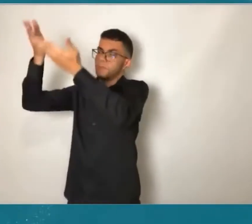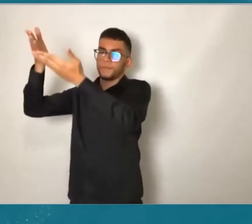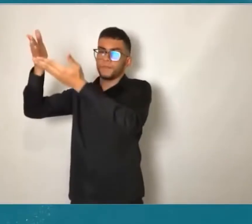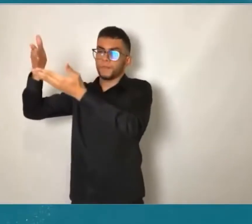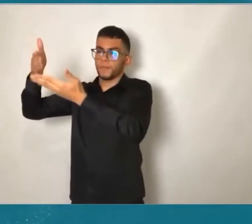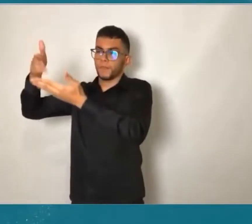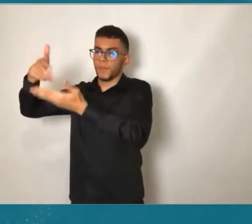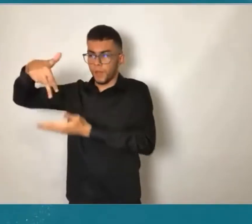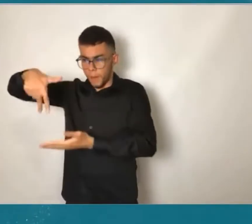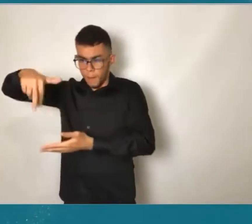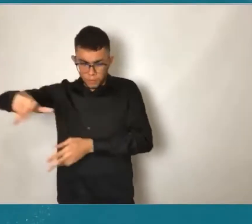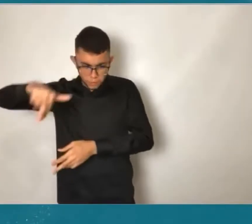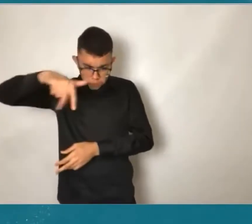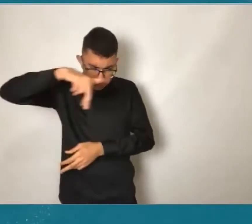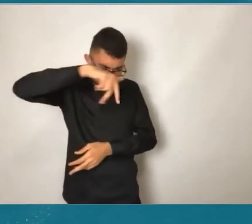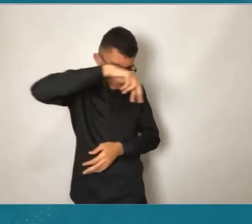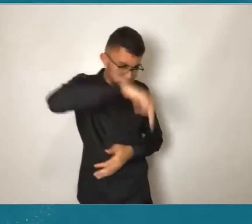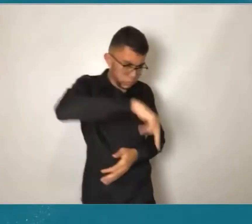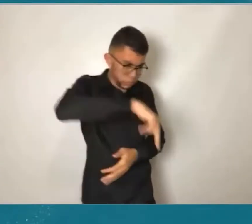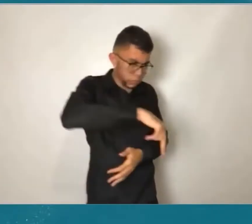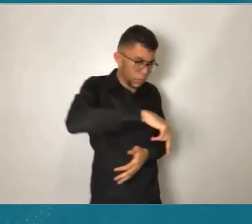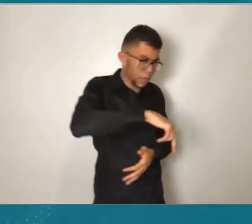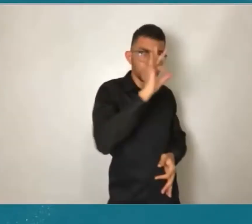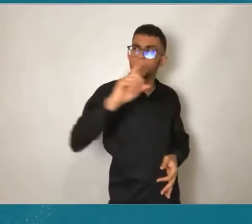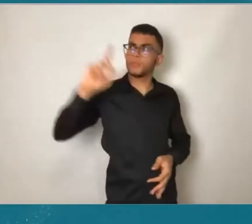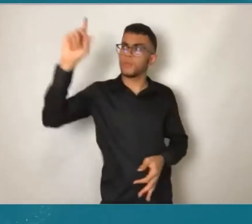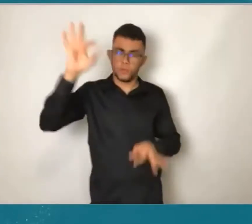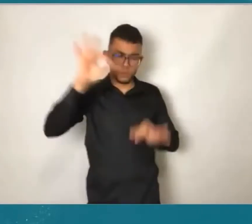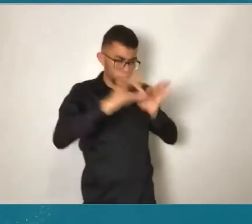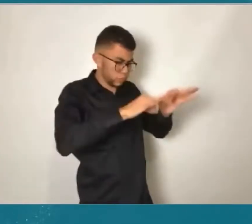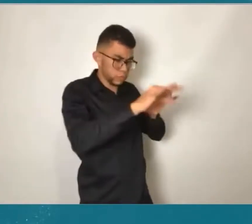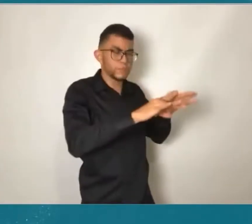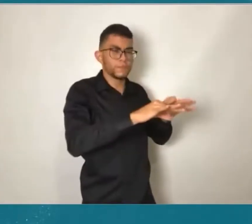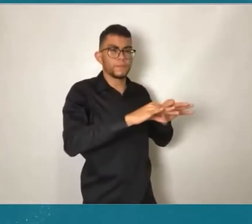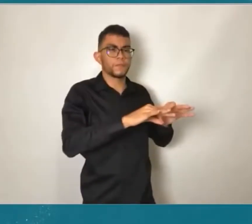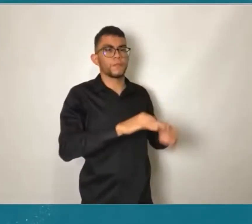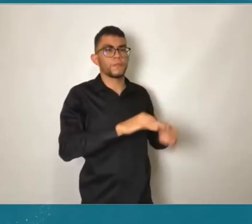Apocalipse 12, dá uma olhada. Apocalipse 12, versículo 5. Como diz?